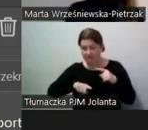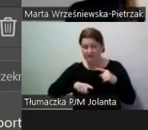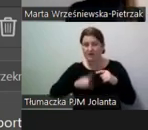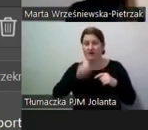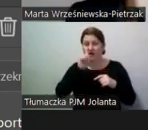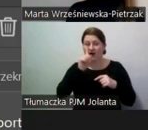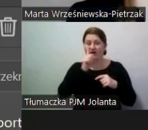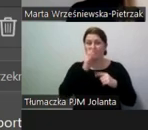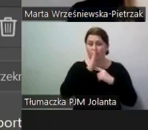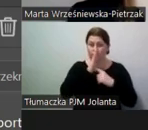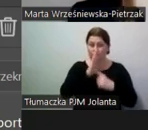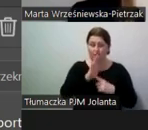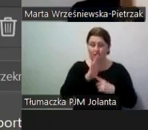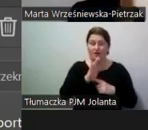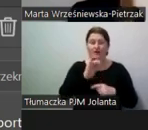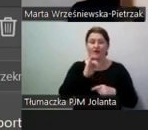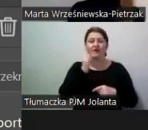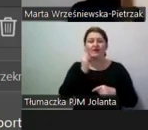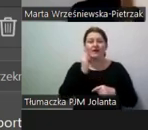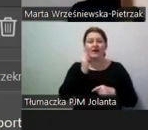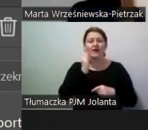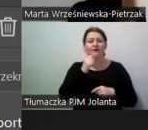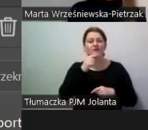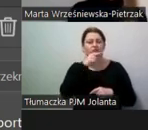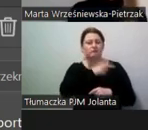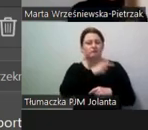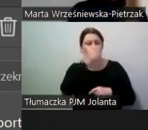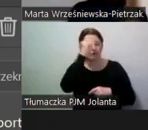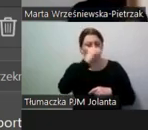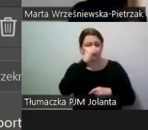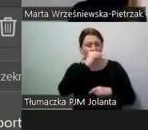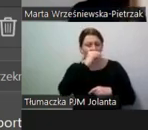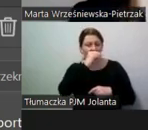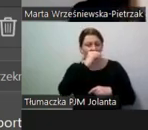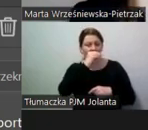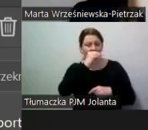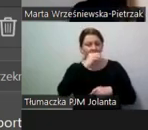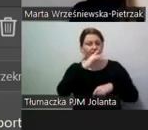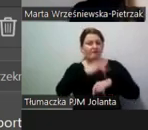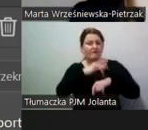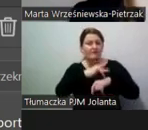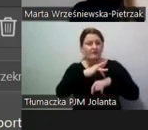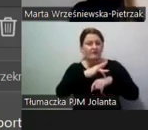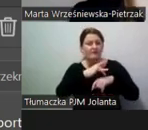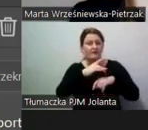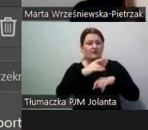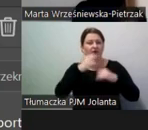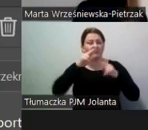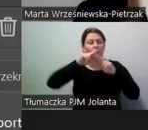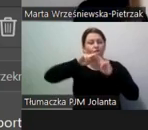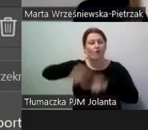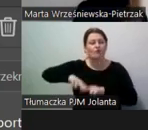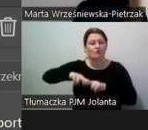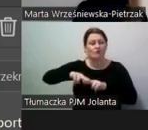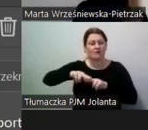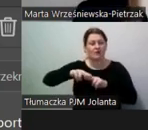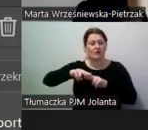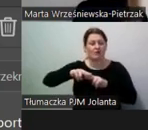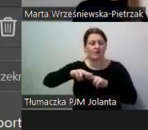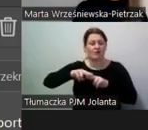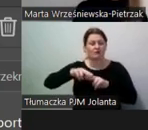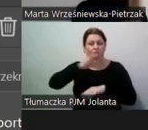ale pokazują, jak ten uczeń wypadł na tle swoich rówieśników. Z jednej